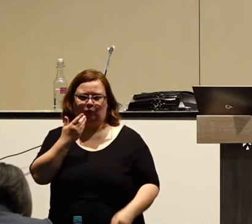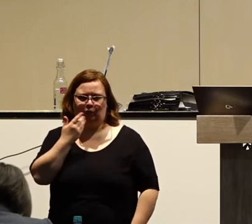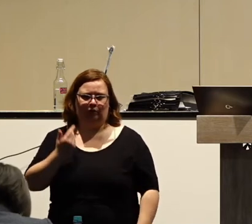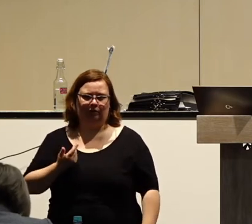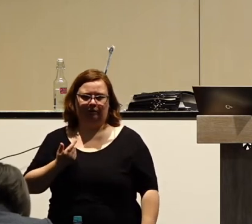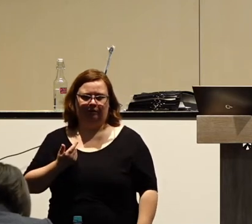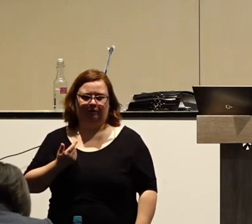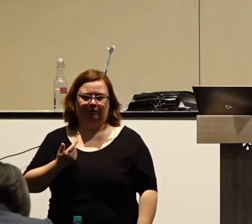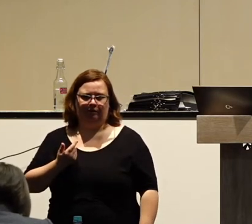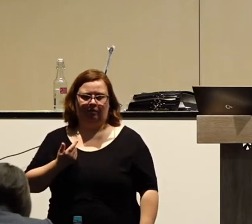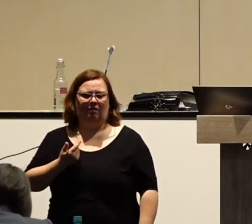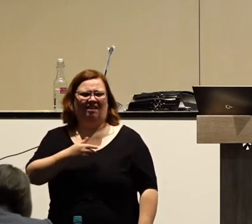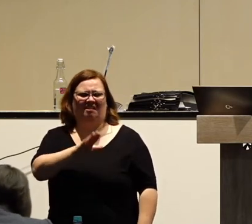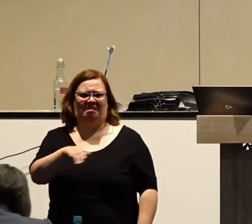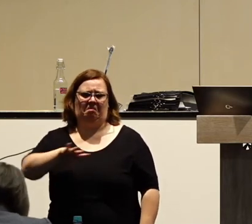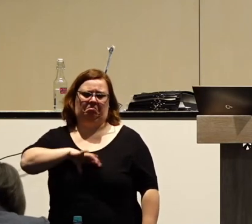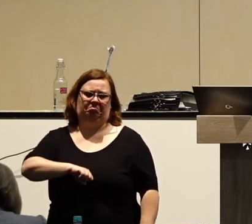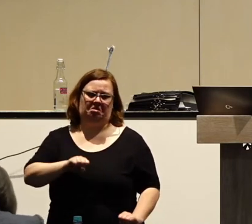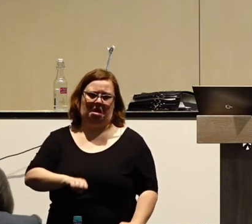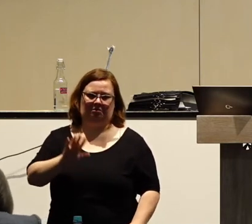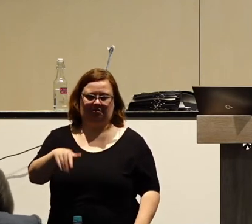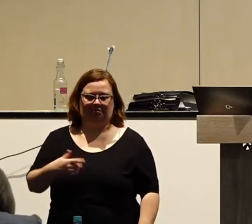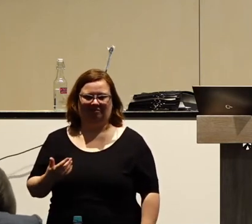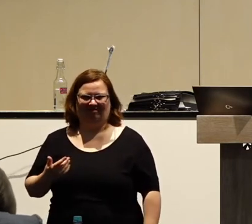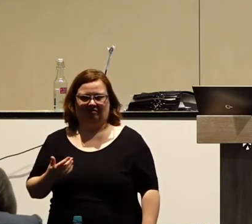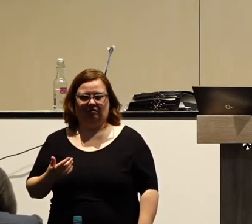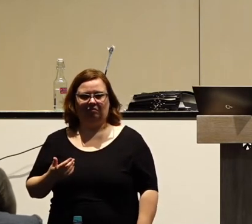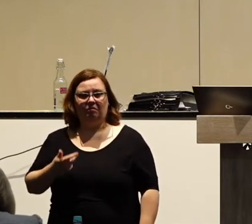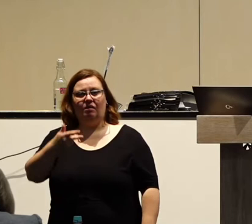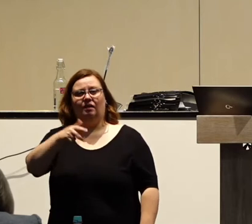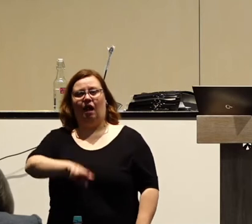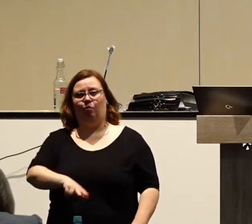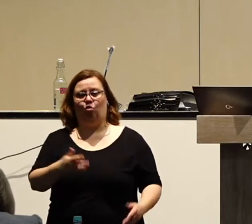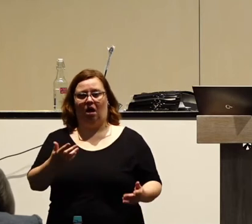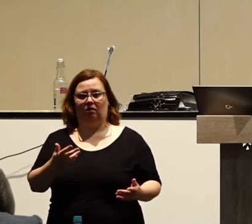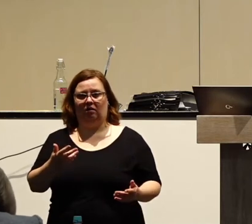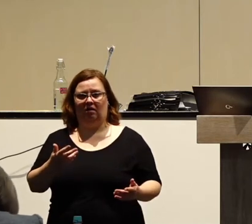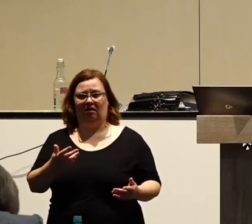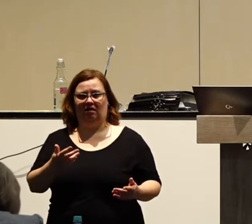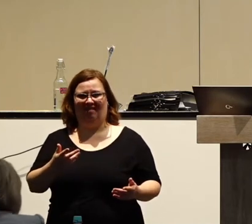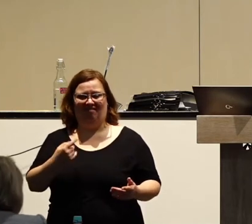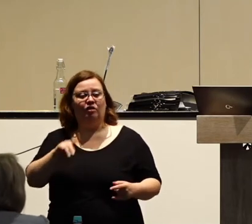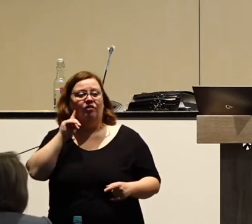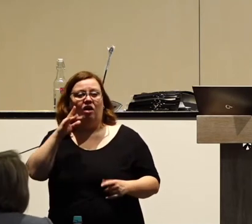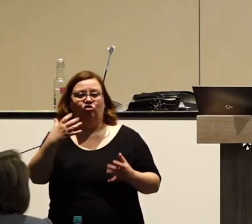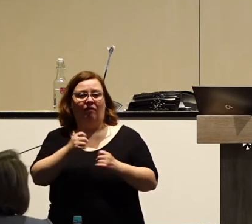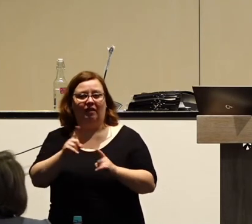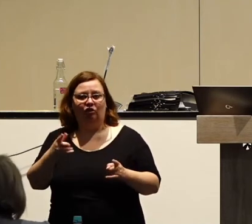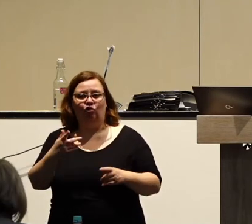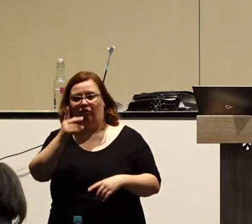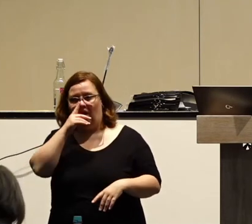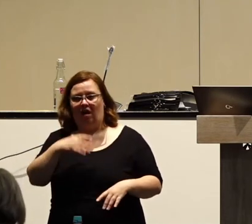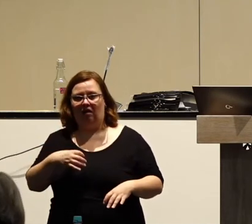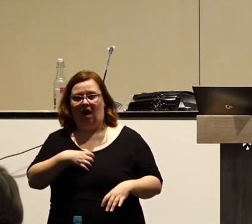werden. Kinder packen das. Das sind 3 Monate gewesen. Wissen Sie, wer es nicht packte oder wer krank